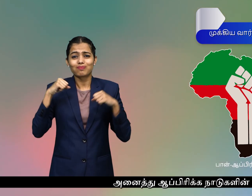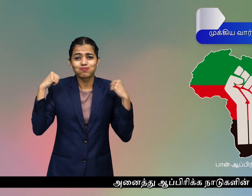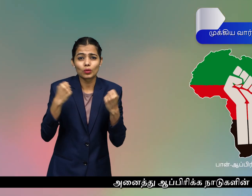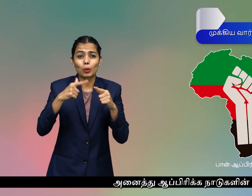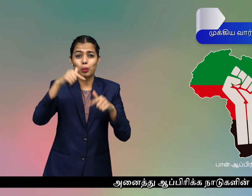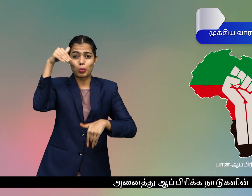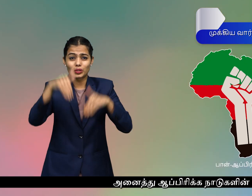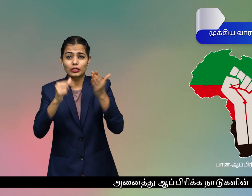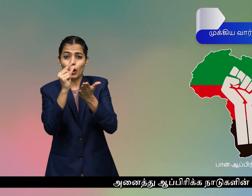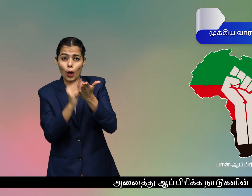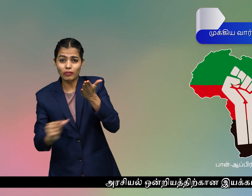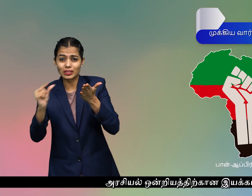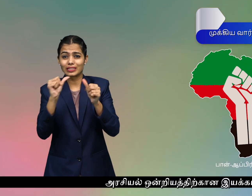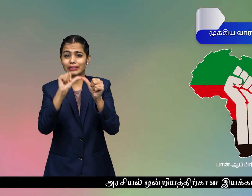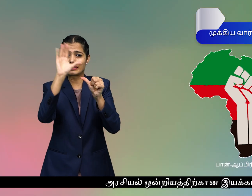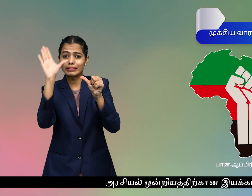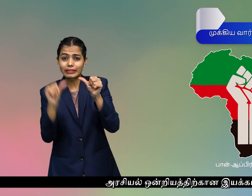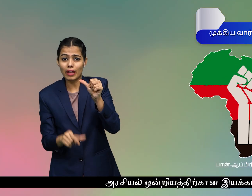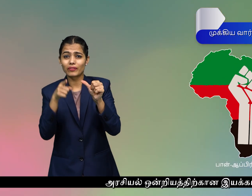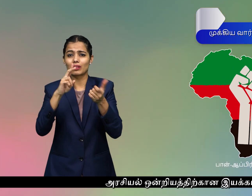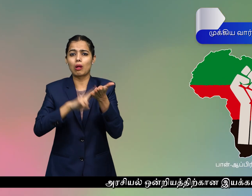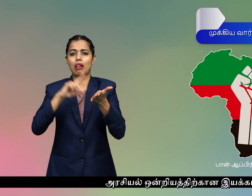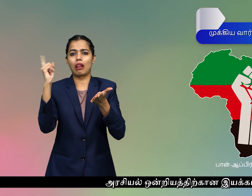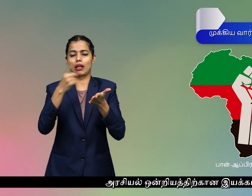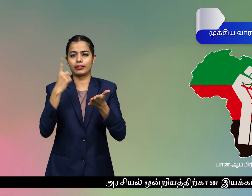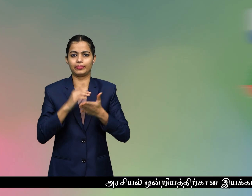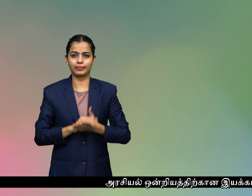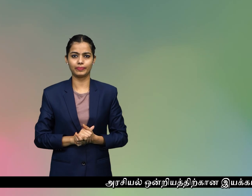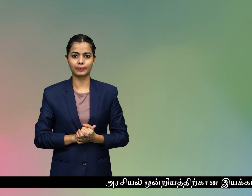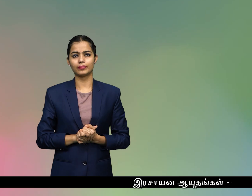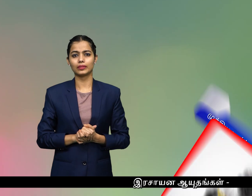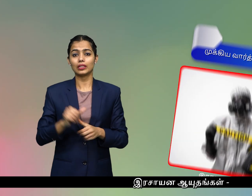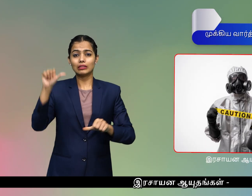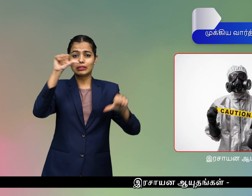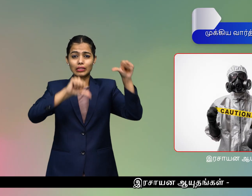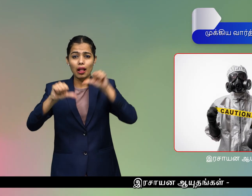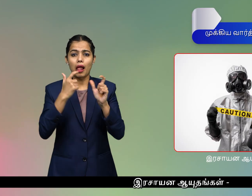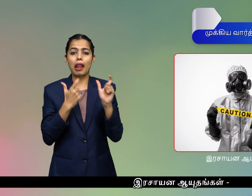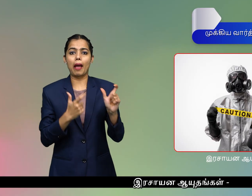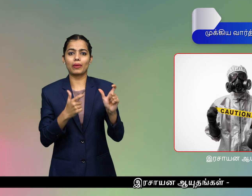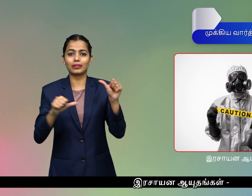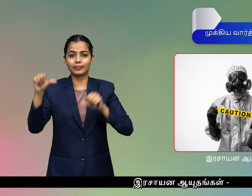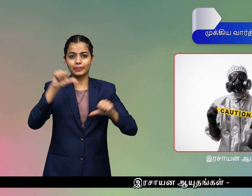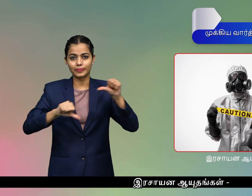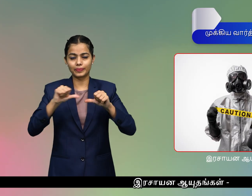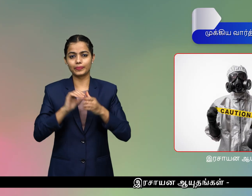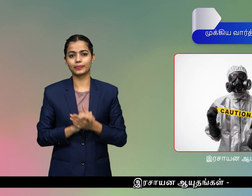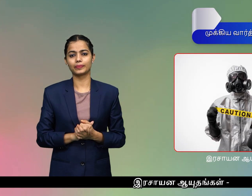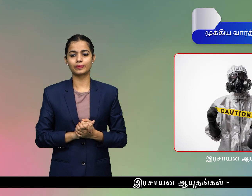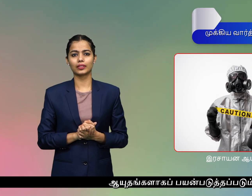அனைத்து ஆப்பிரிக்க நாடுகளின் அரசியல் ஒன்றியத்திற்கான இயக்கம். இரசாயன ஆயுதங்கள்,